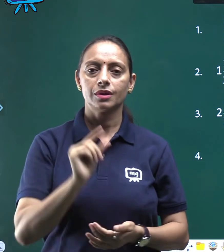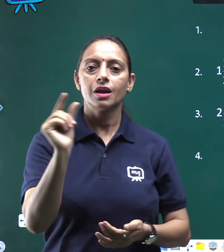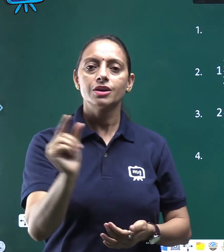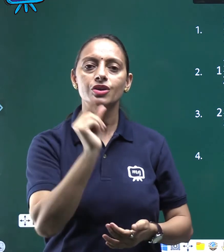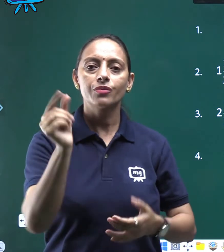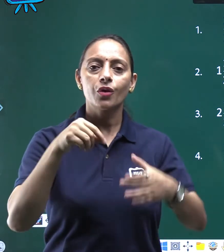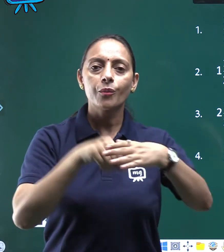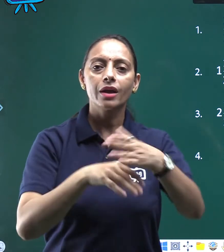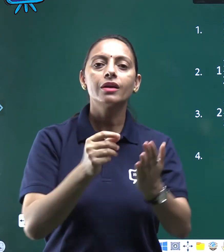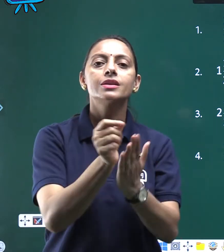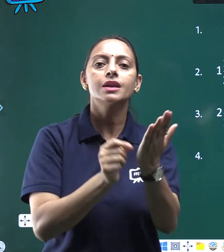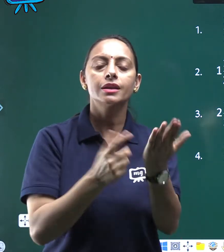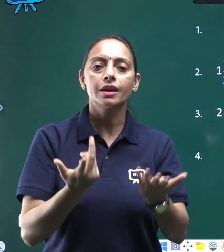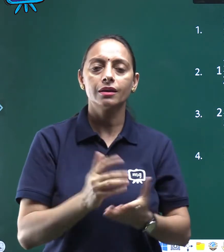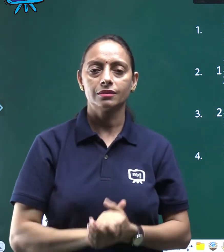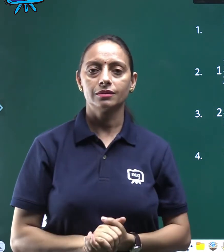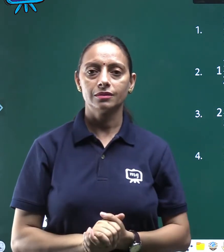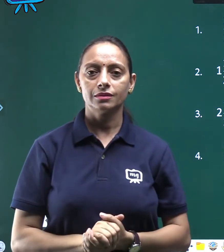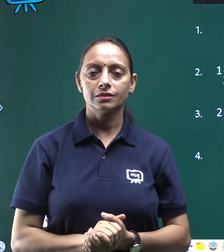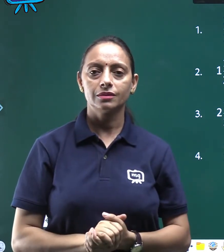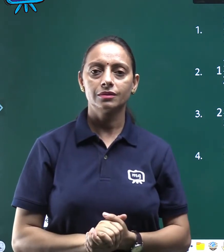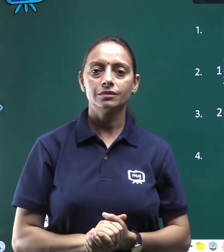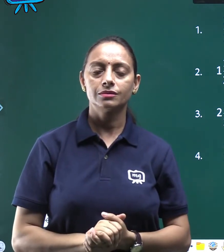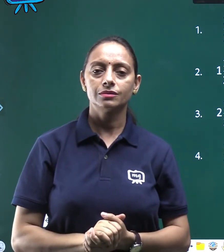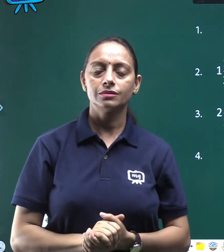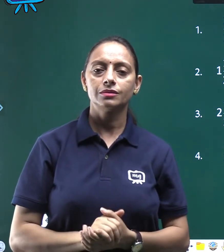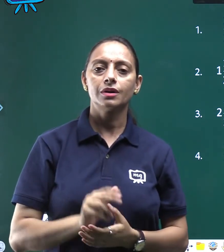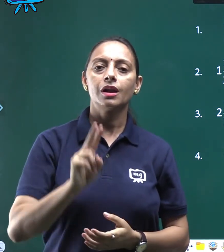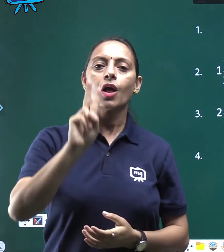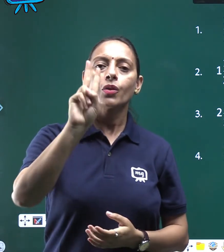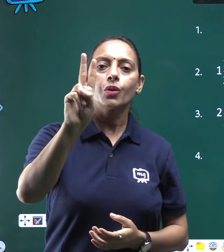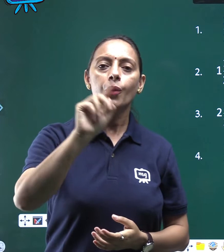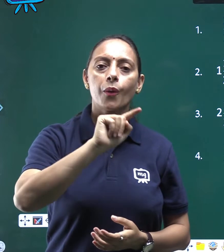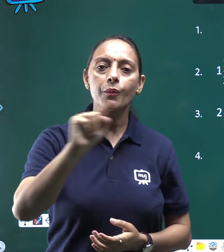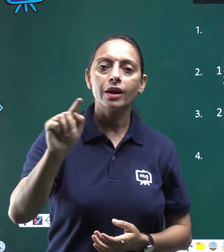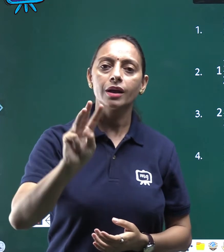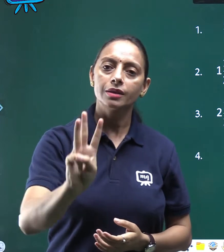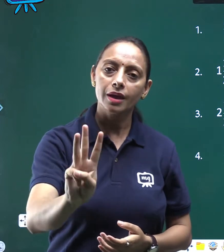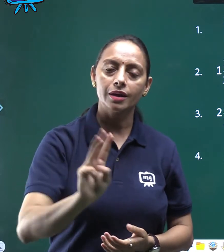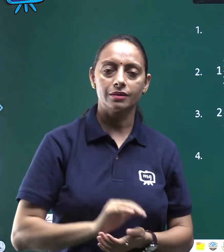शब्दों में कैसे लिखते हैं? ये लिखा हुआ 2/3।